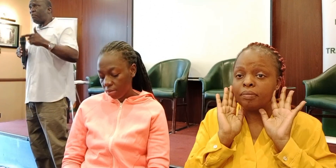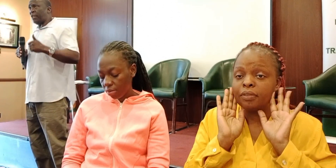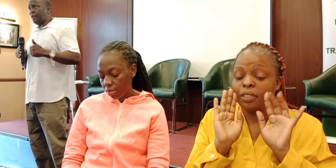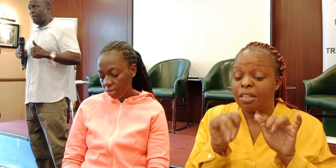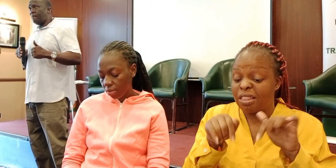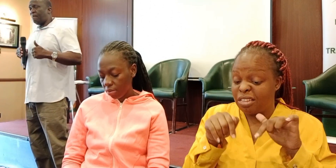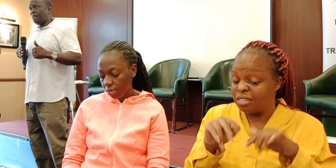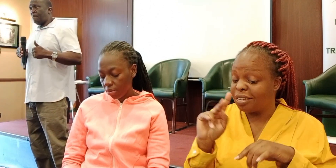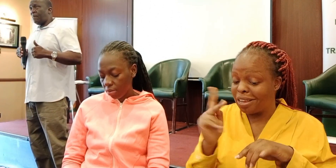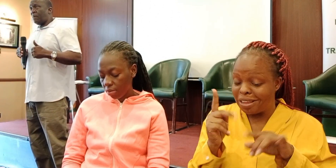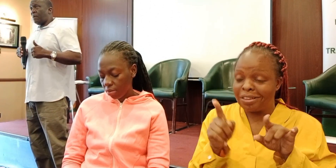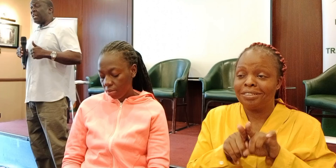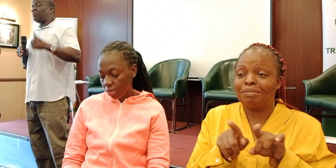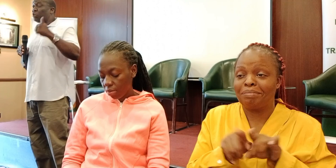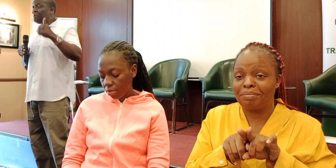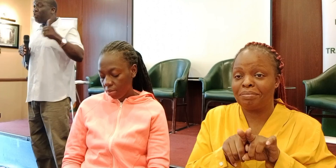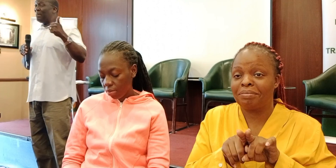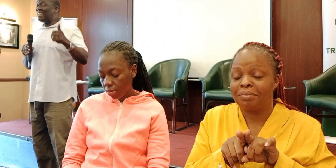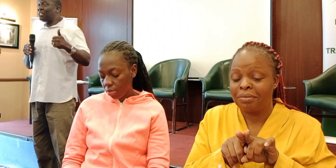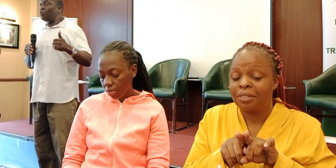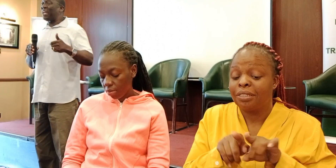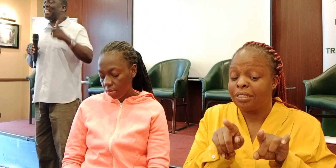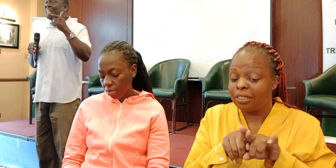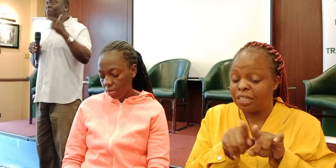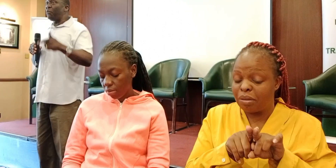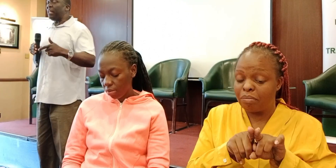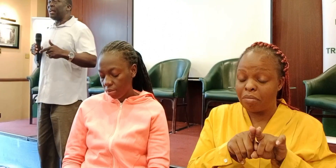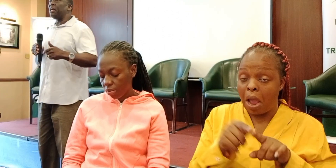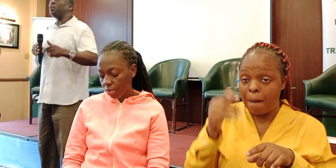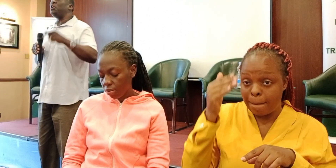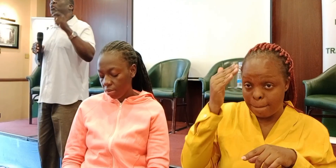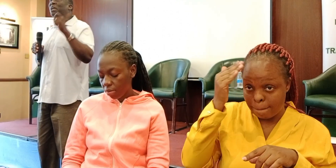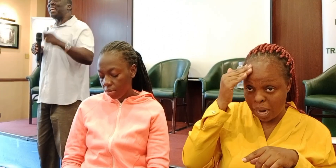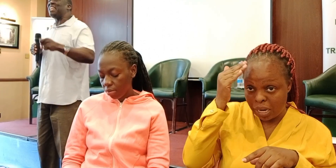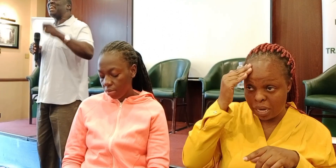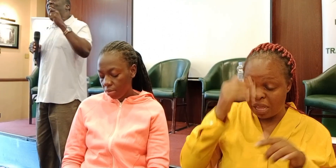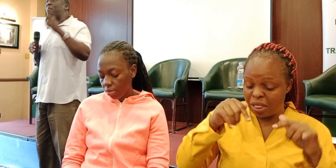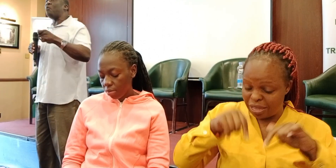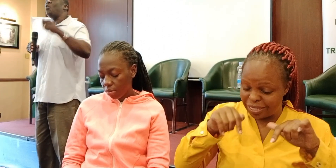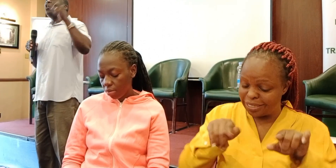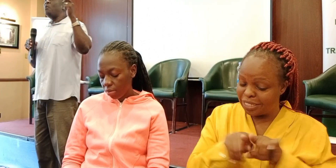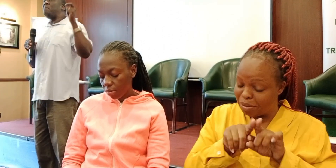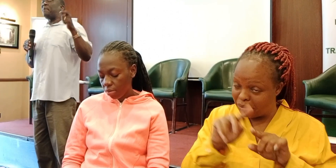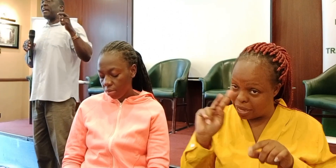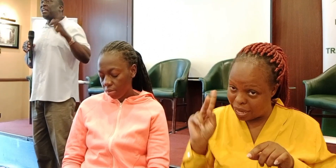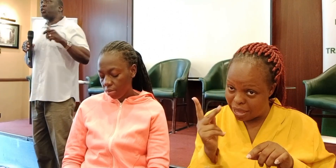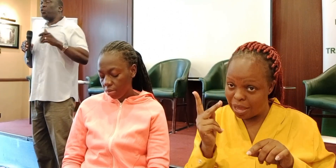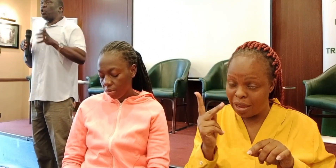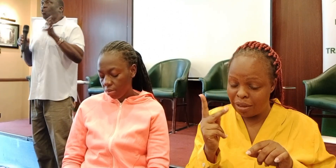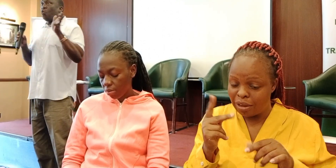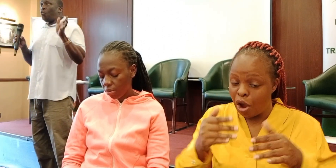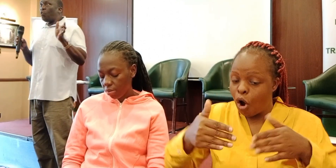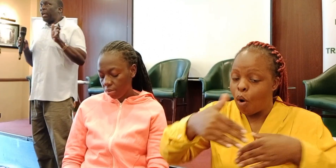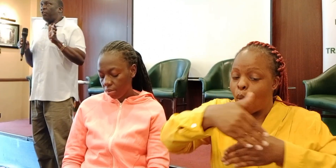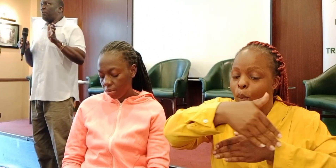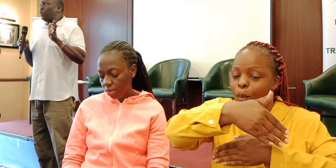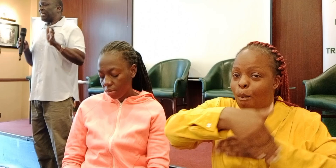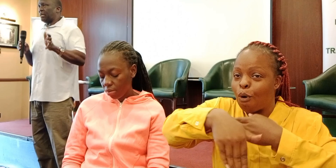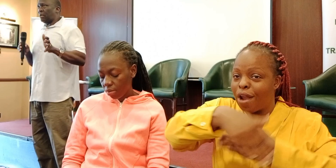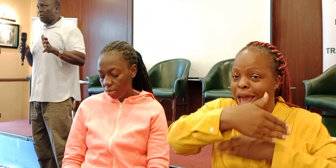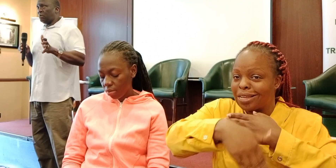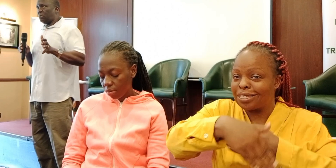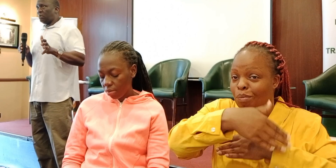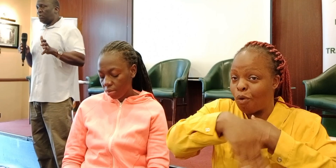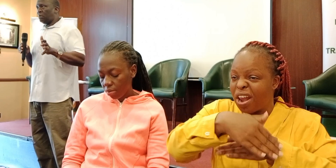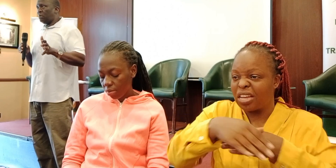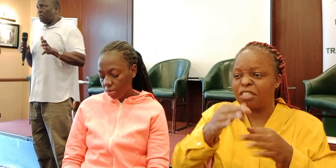Kenya hii moja, na nilivyosema Jumatatu, Kenya hii moja ndio Kenya ambao mipaka yetu iko huru kwa yeyote ambaye